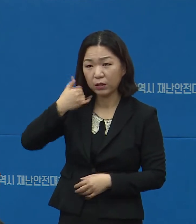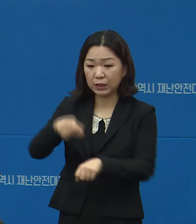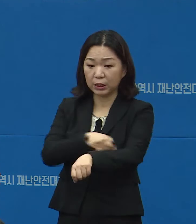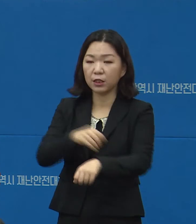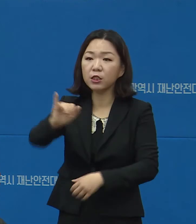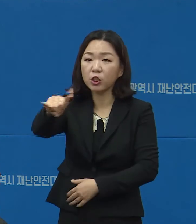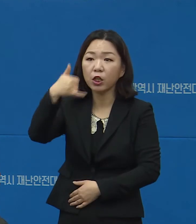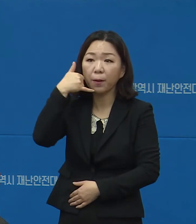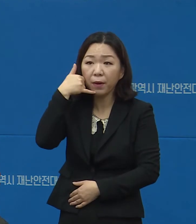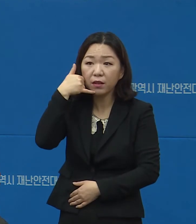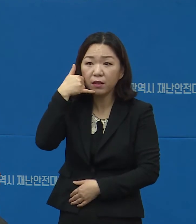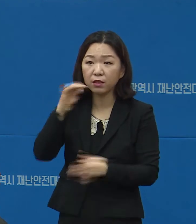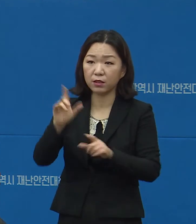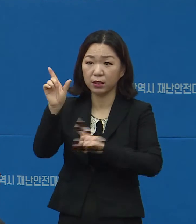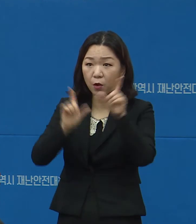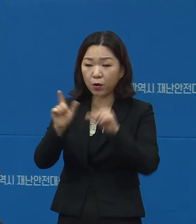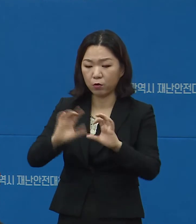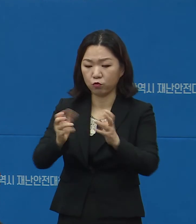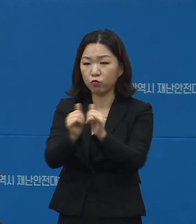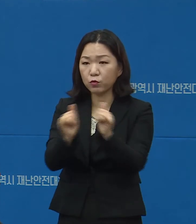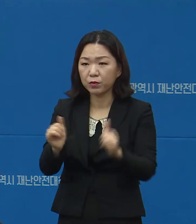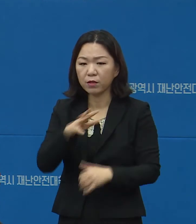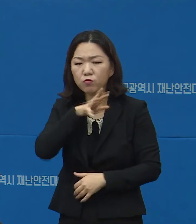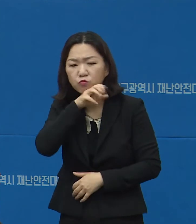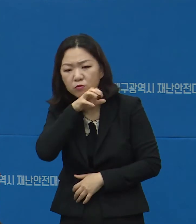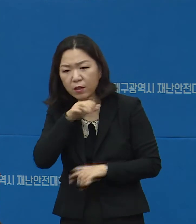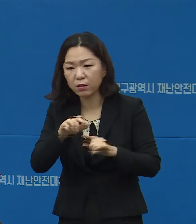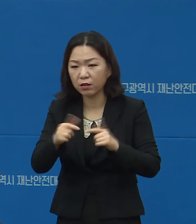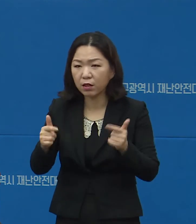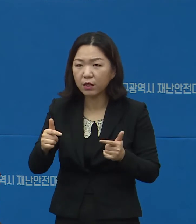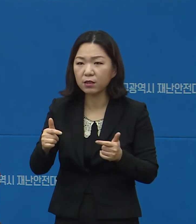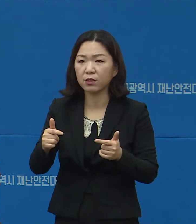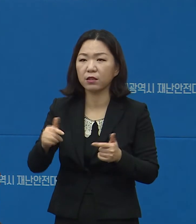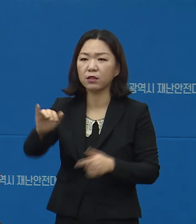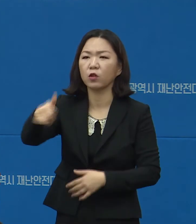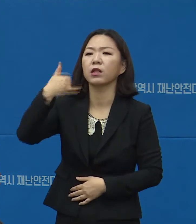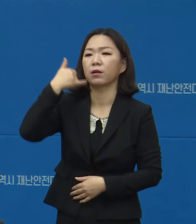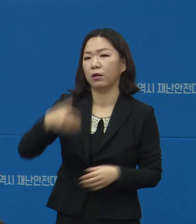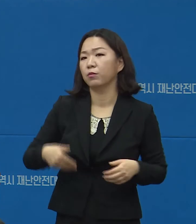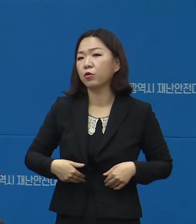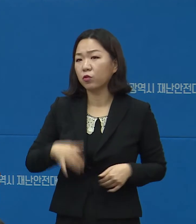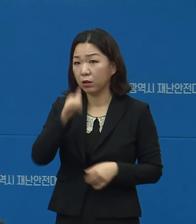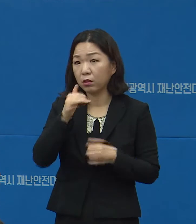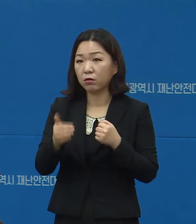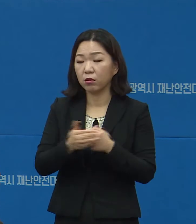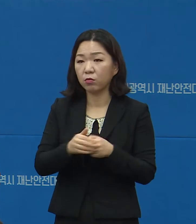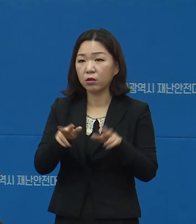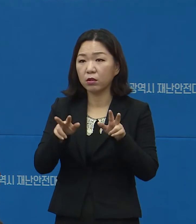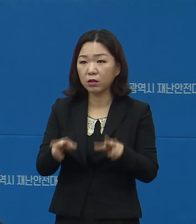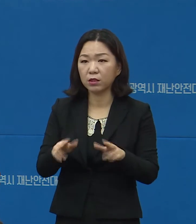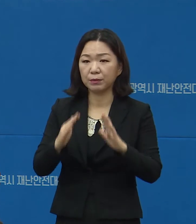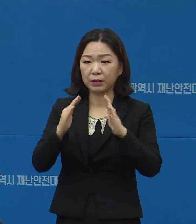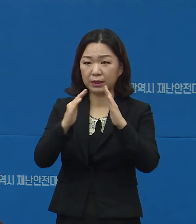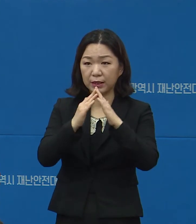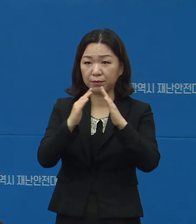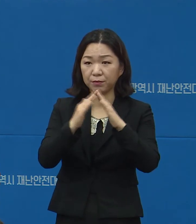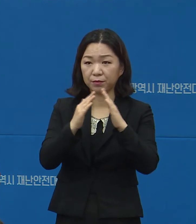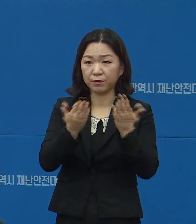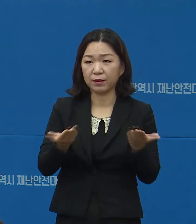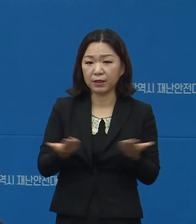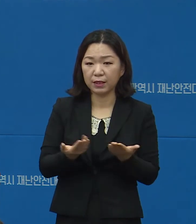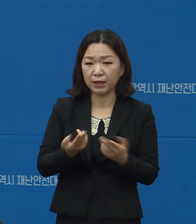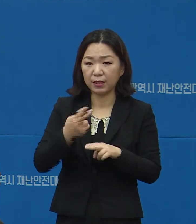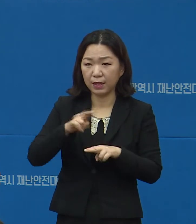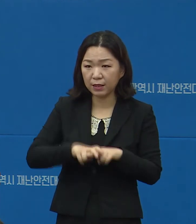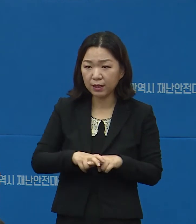경우는 국민들로부터 민원이나 이런 걸 받아야 되기 때문에 당장 재택근무로 전환하기가 쉽지는